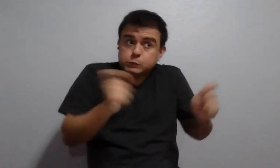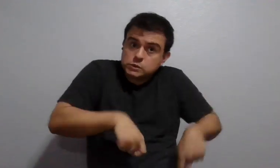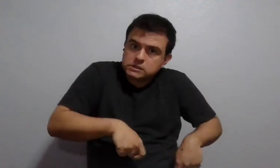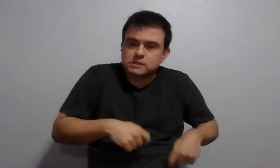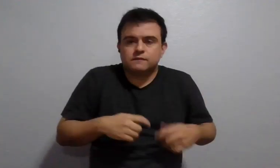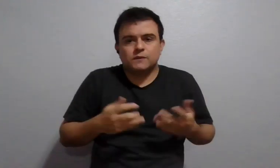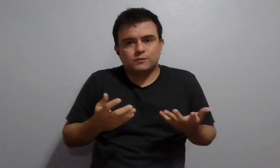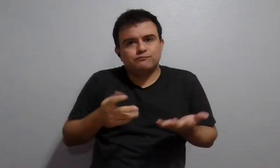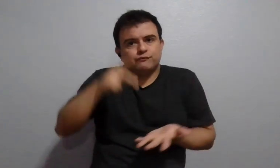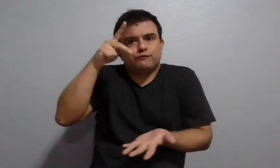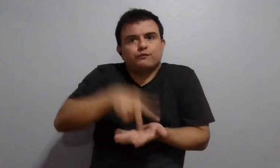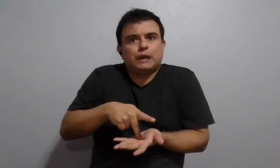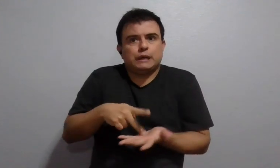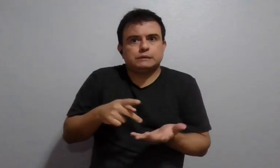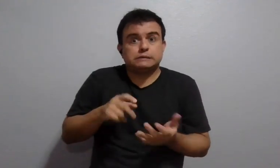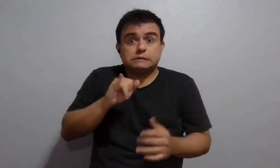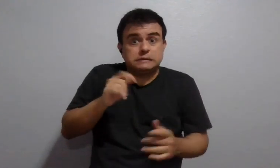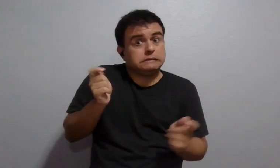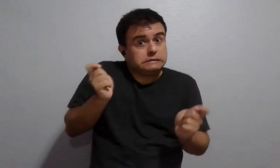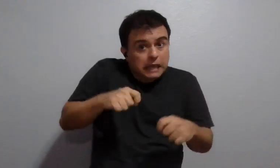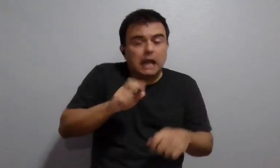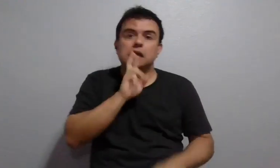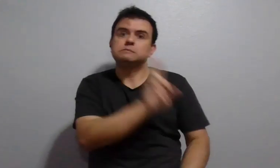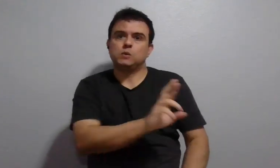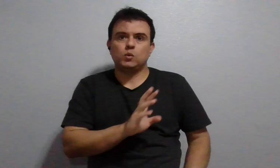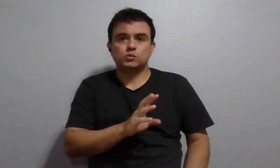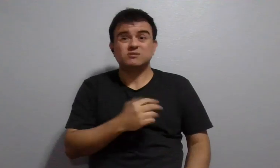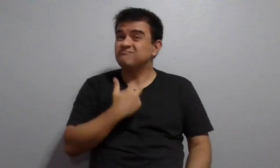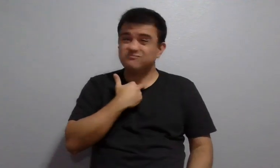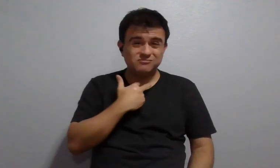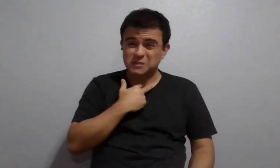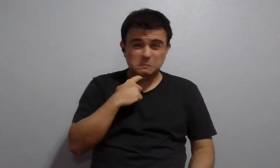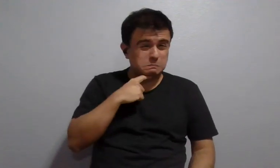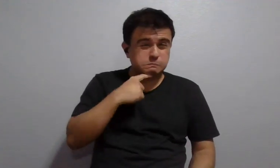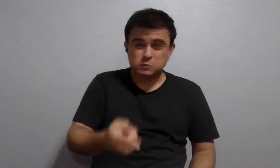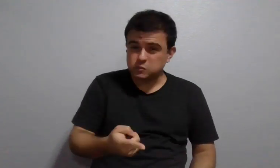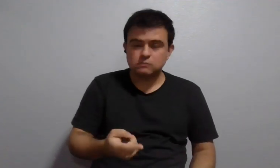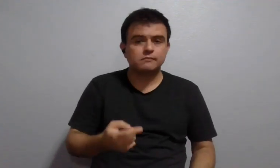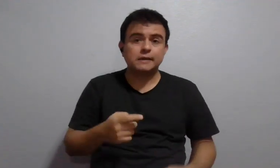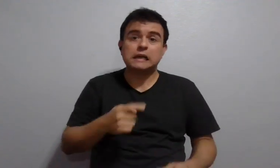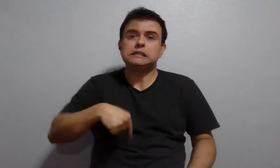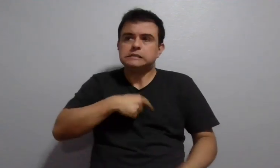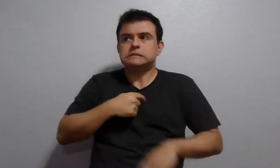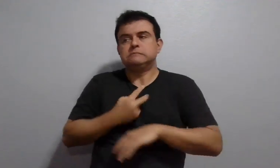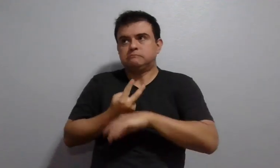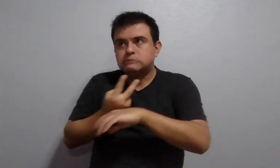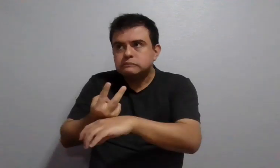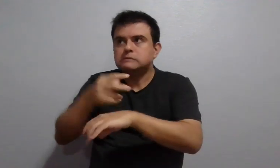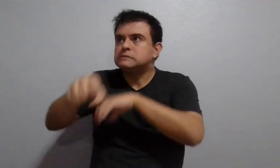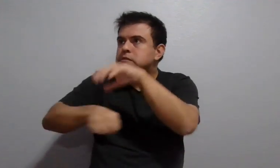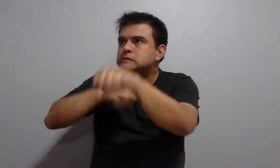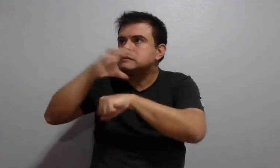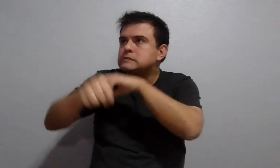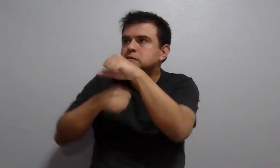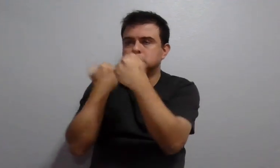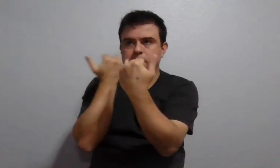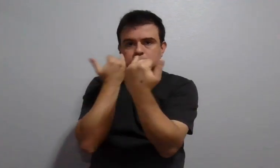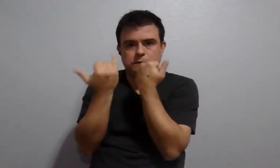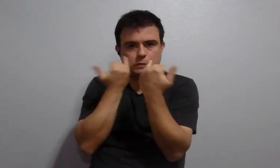verdade, de responder. E o que não for, a gente muitas vezes vai atrás, busca informação, quando